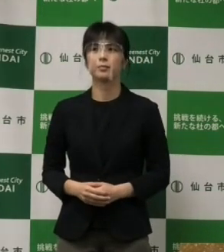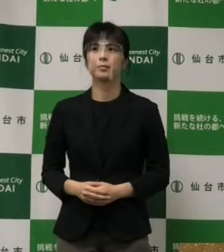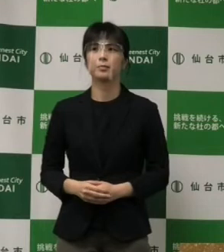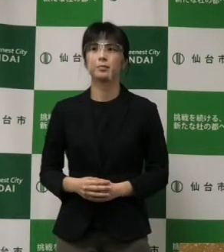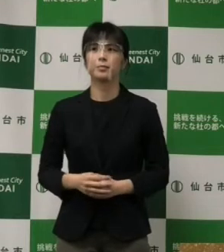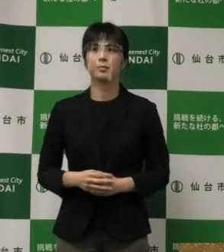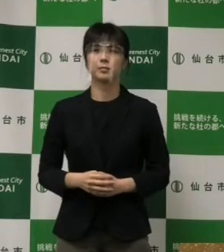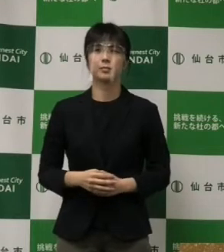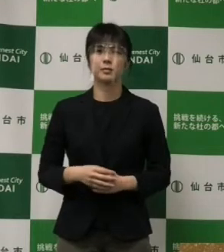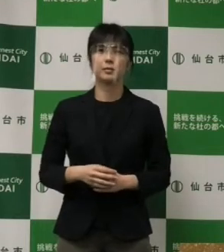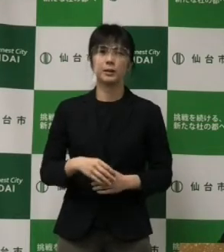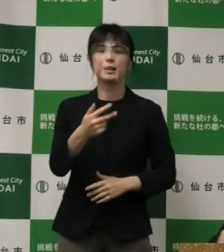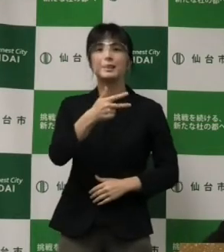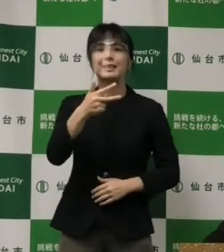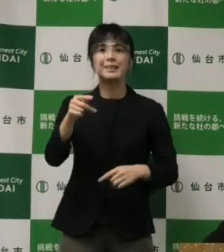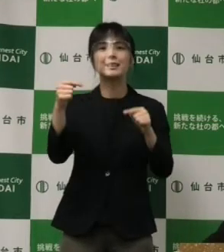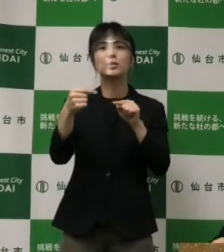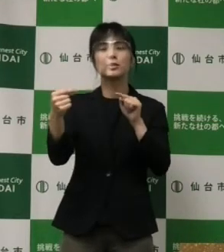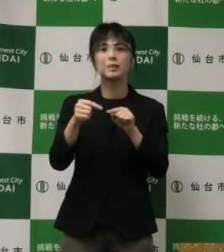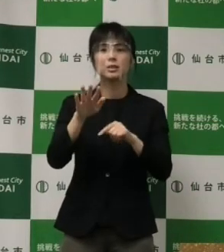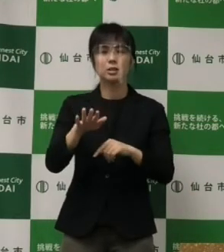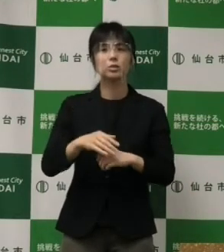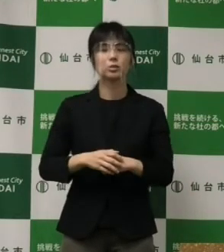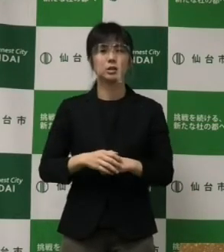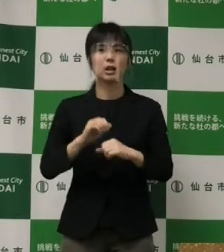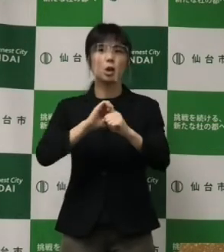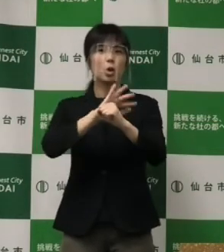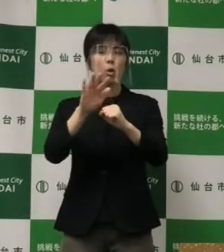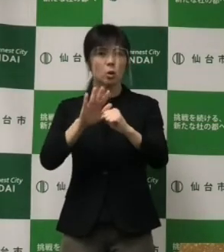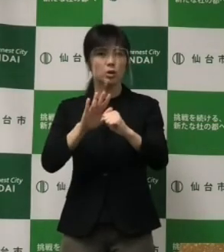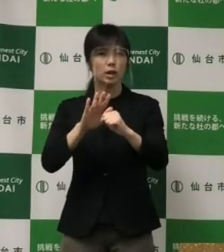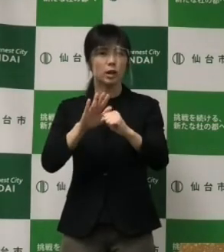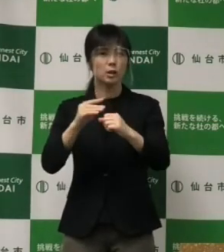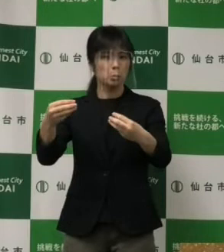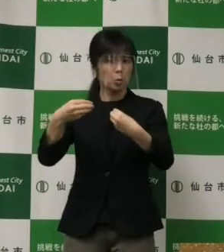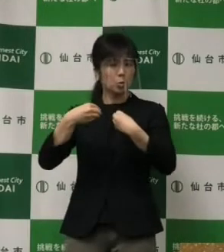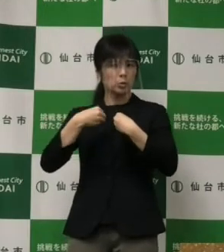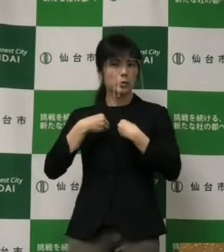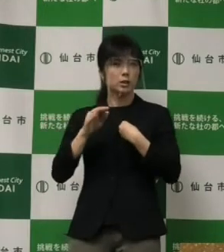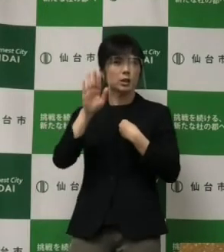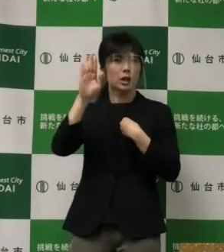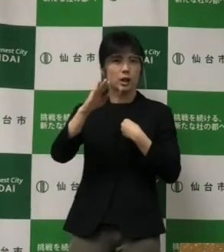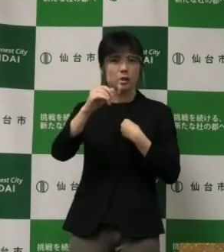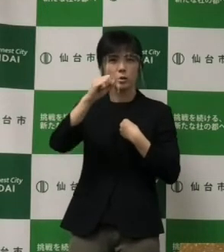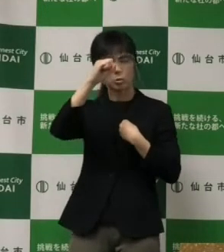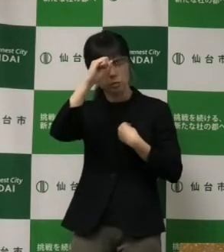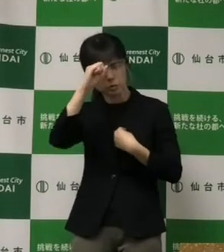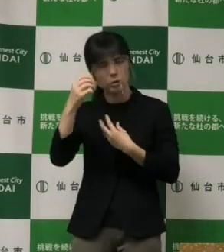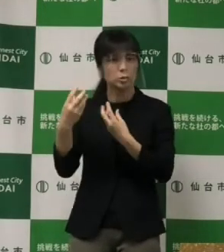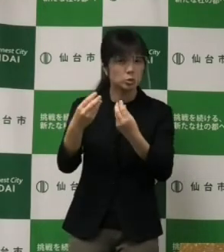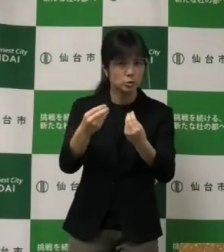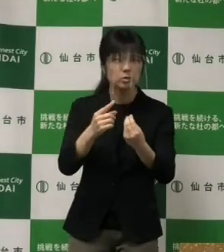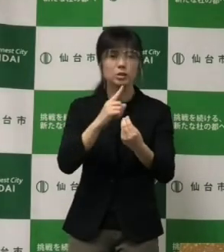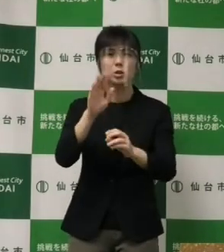通信の本名です。よろしくお願いいたします。コロナの後遺症の件でちょっとお尋ねしたかったんですけれども、厚労省の研究